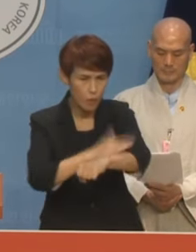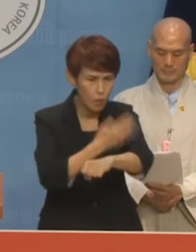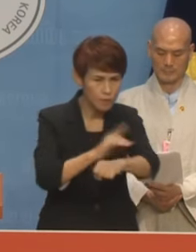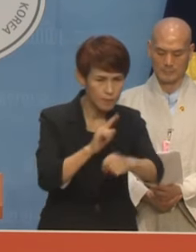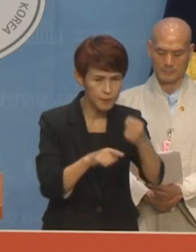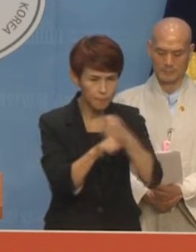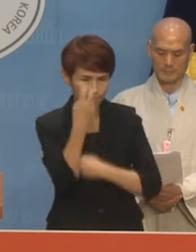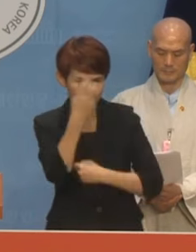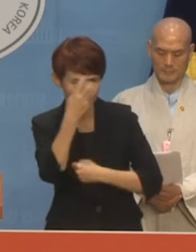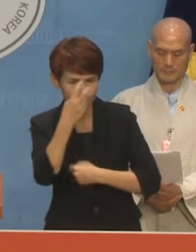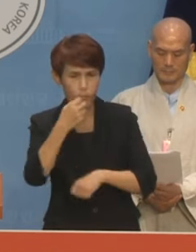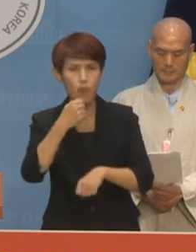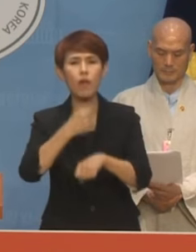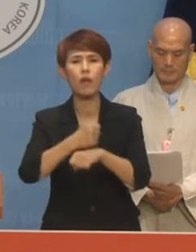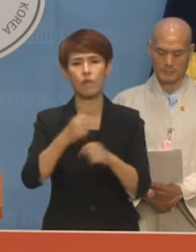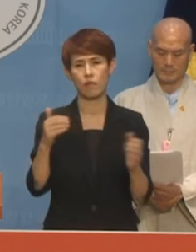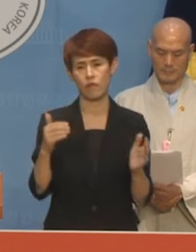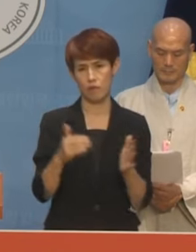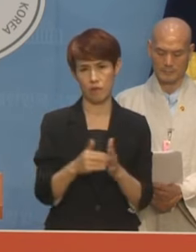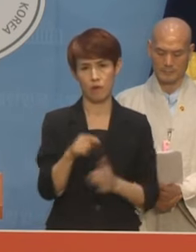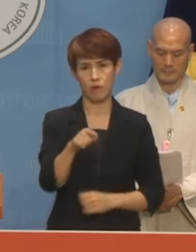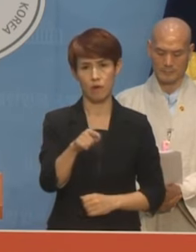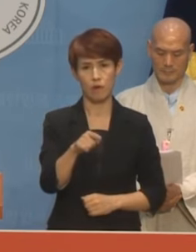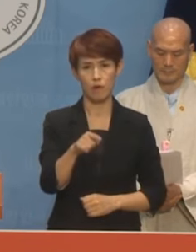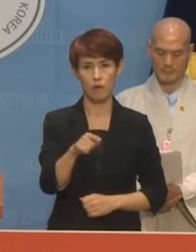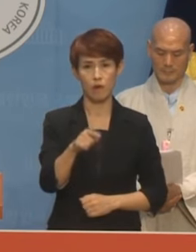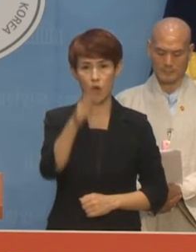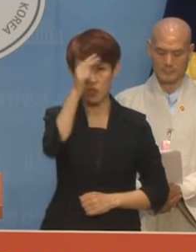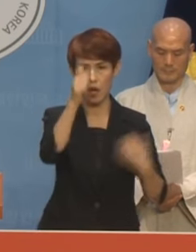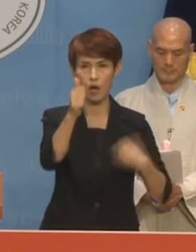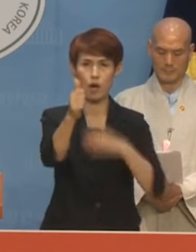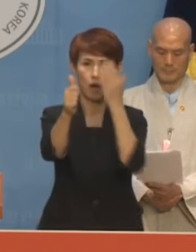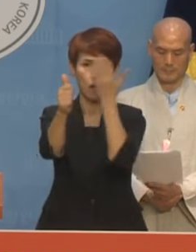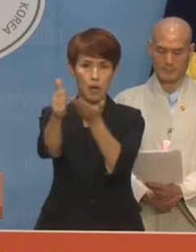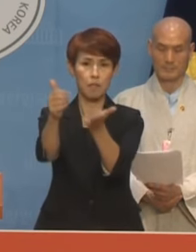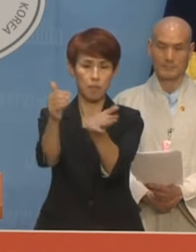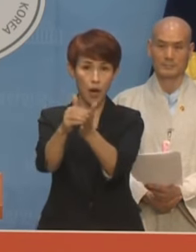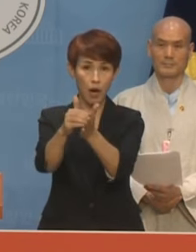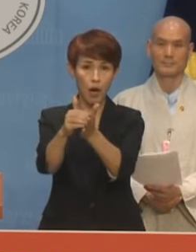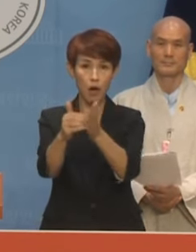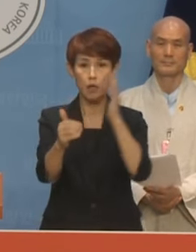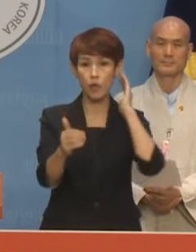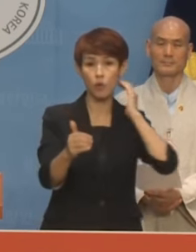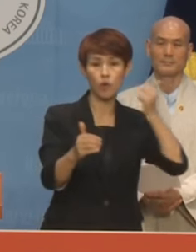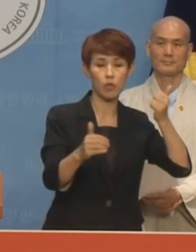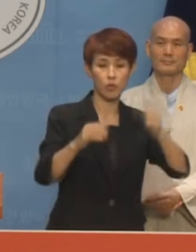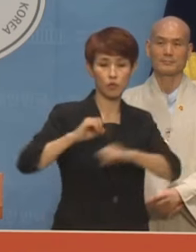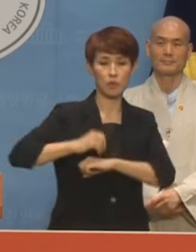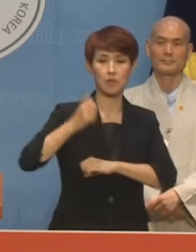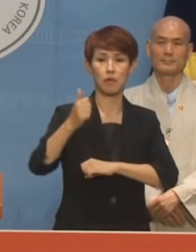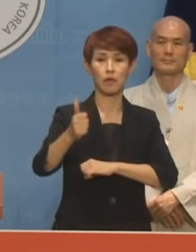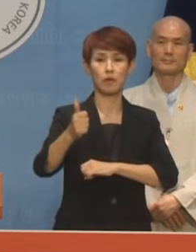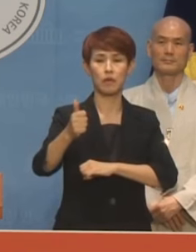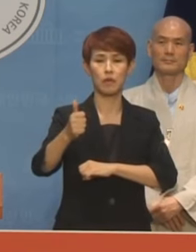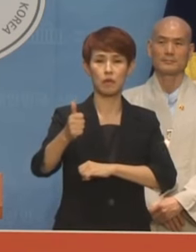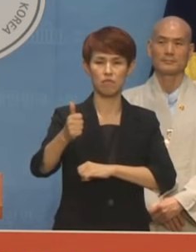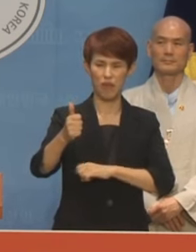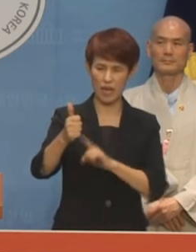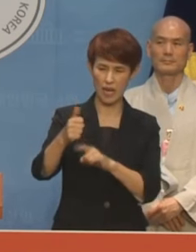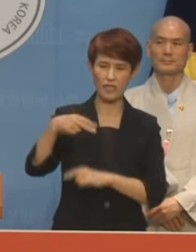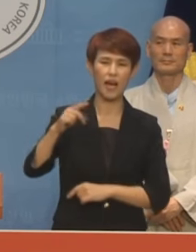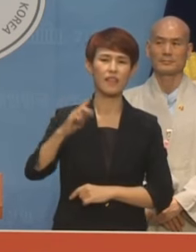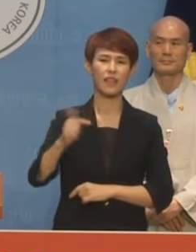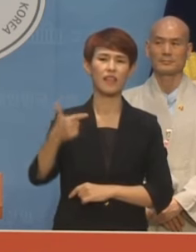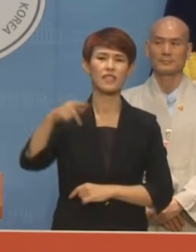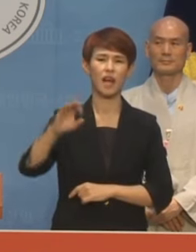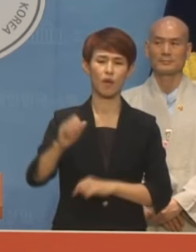될 조사를 철저히 하여 경찰에 이첩하였지만 대통령이 국방부 장관에게 이런 일로